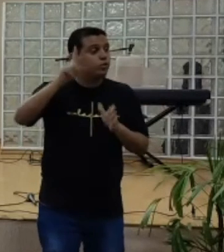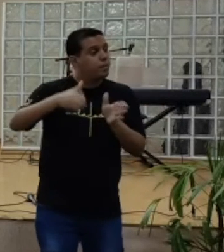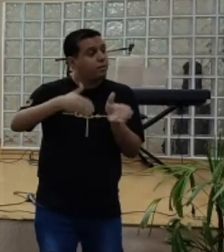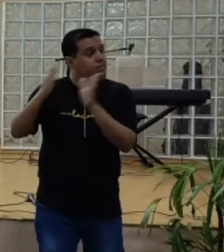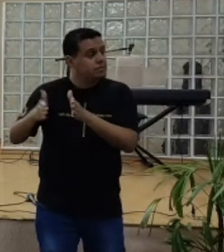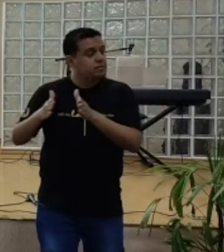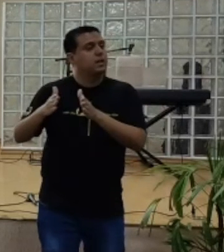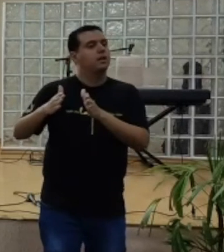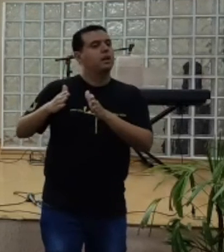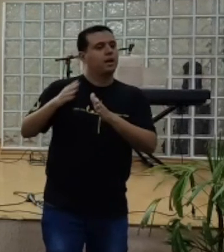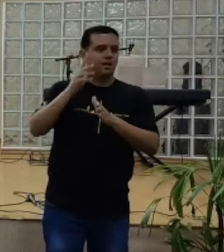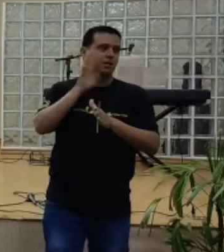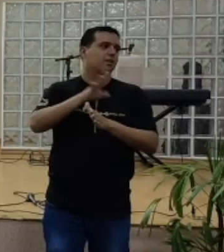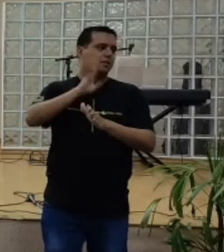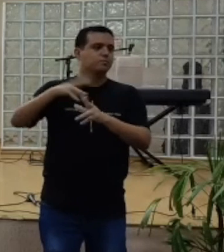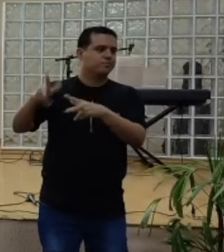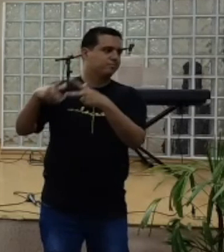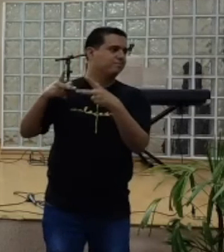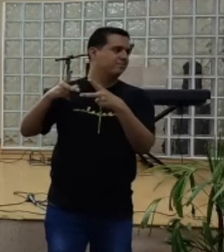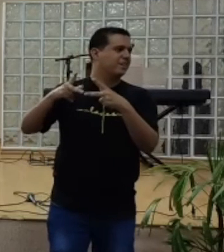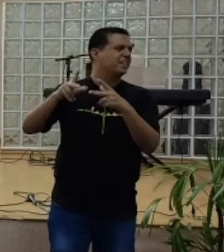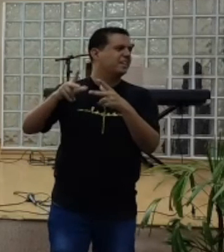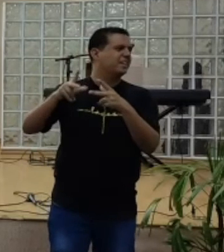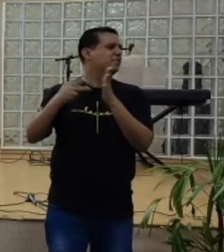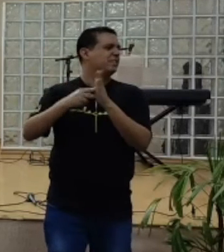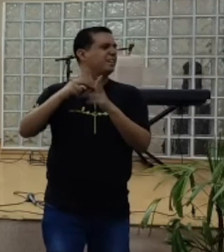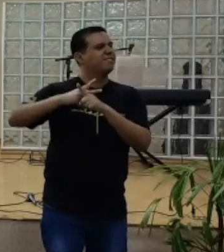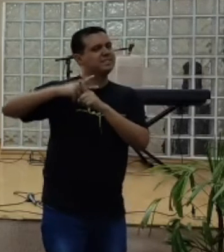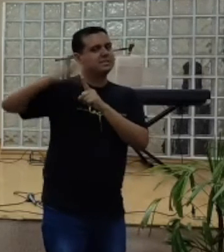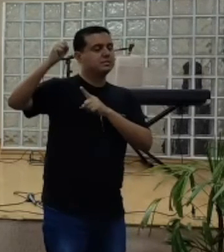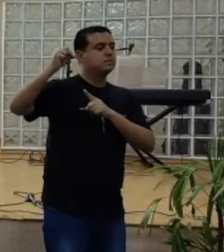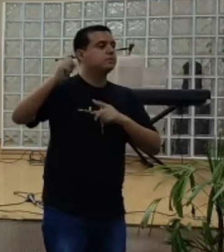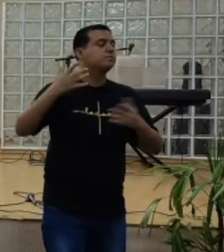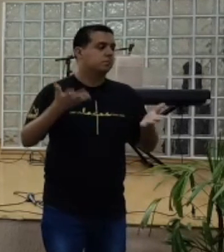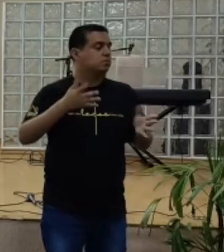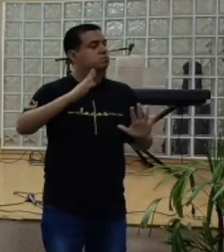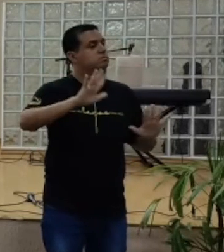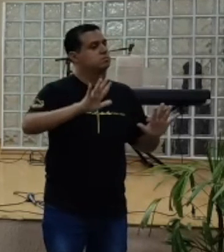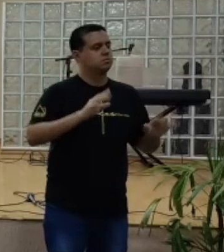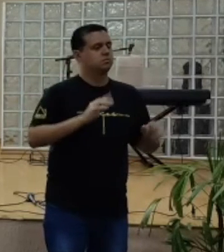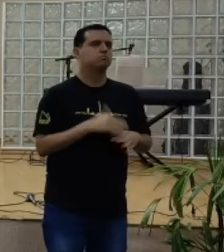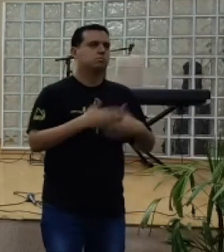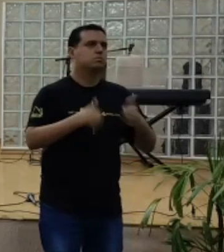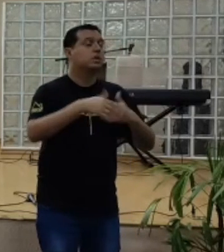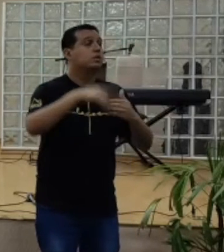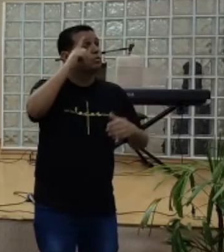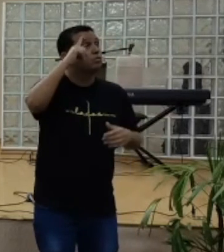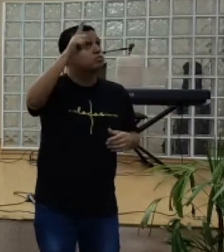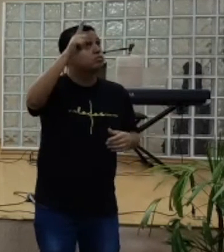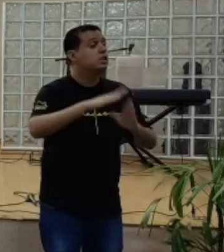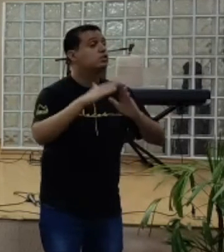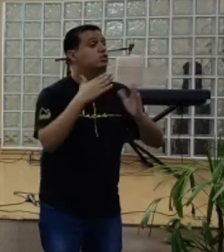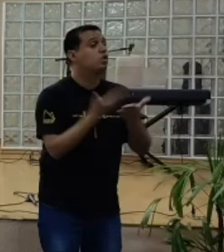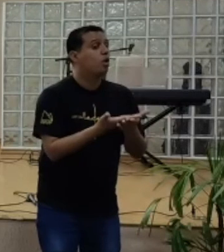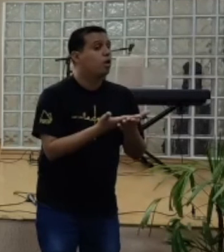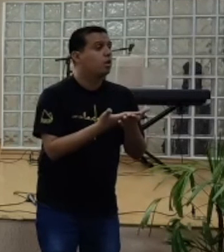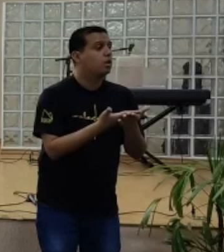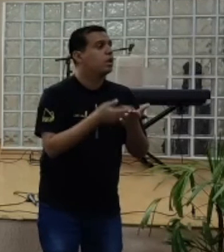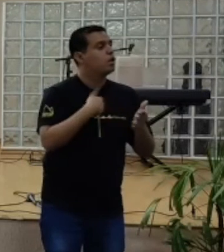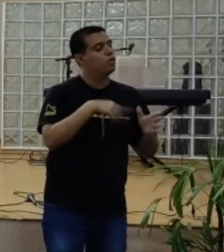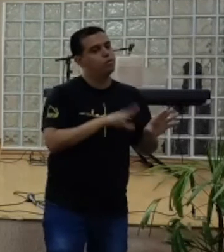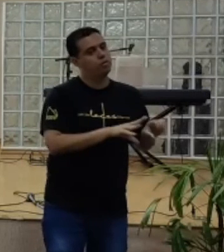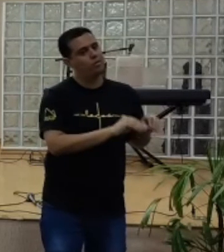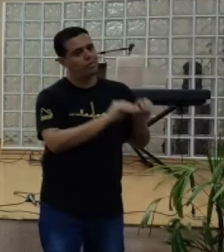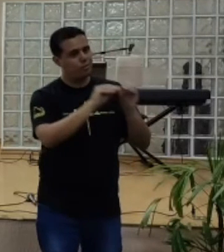vivendo assim. E aí um dia eu vou para a escola. E alguém acabou com esse sistema de notas, né? Mas algumas